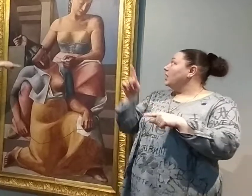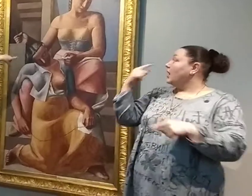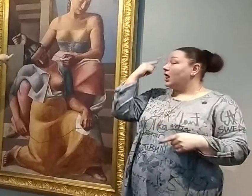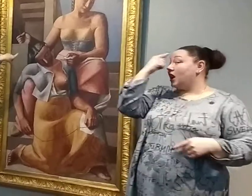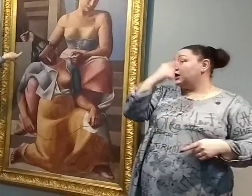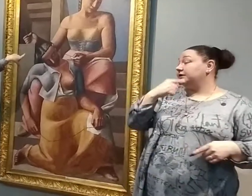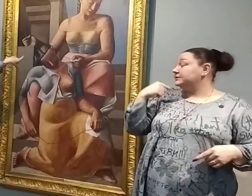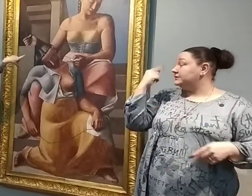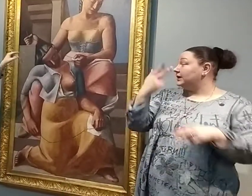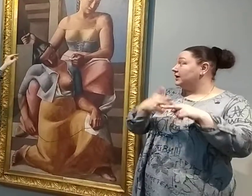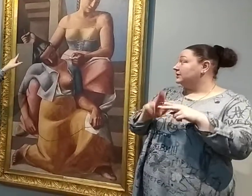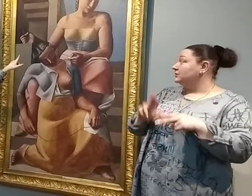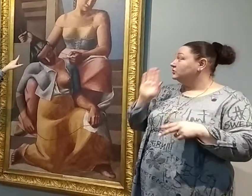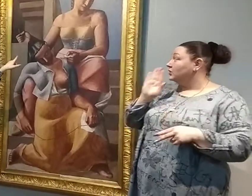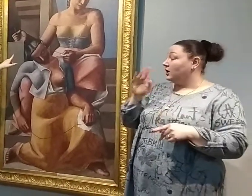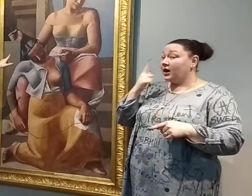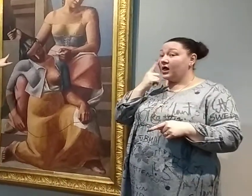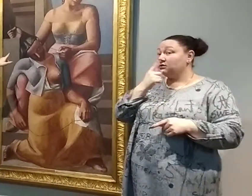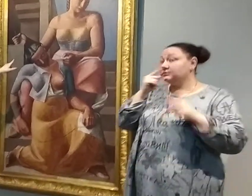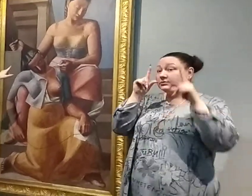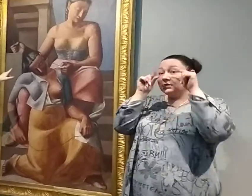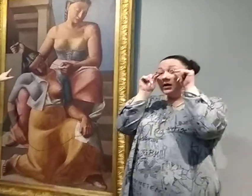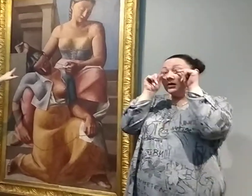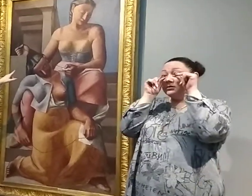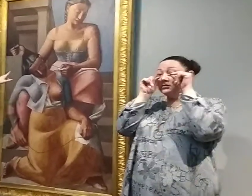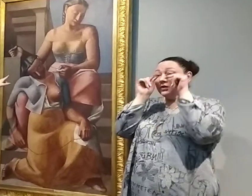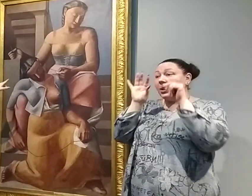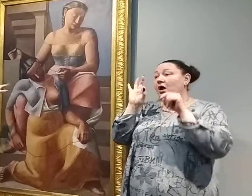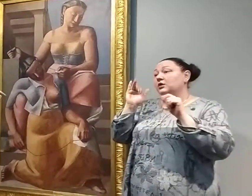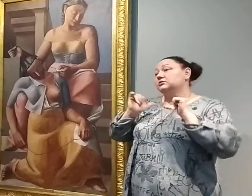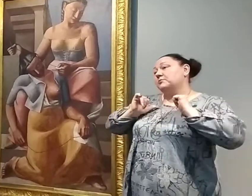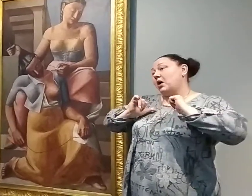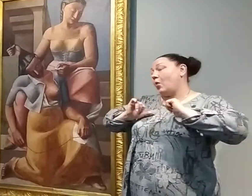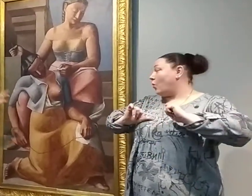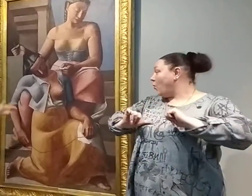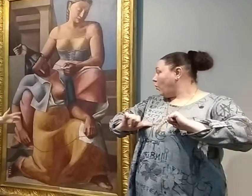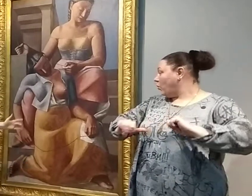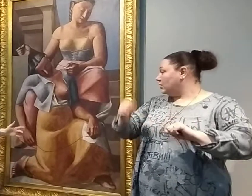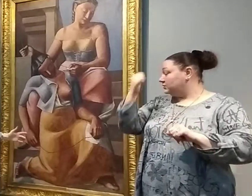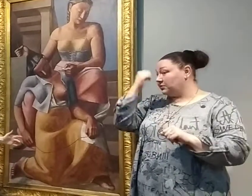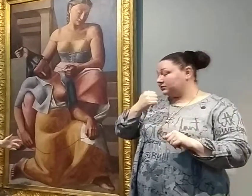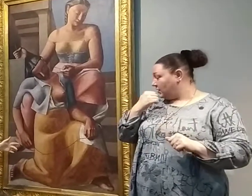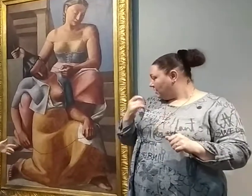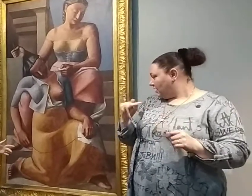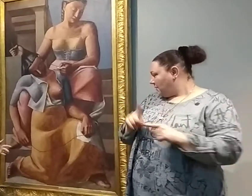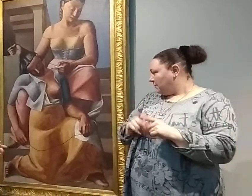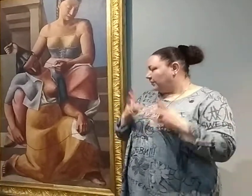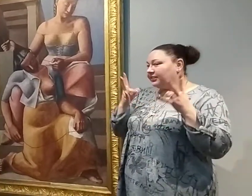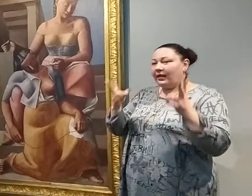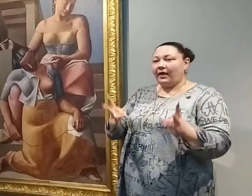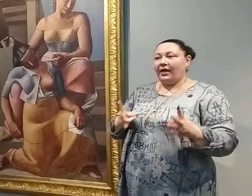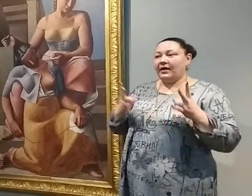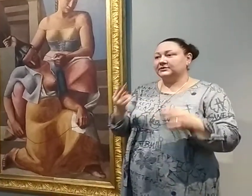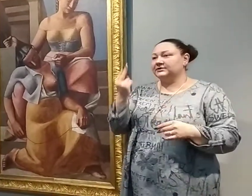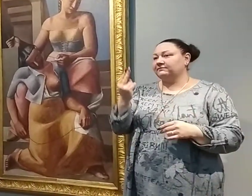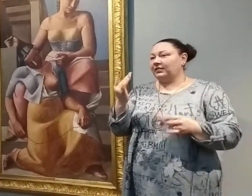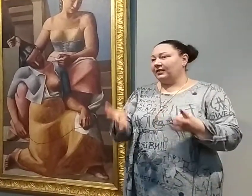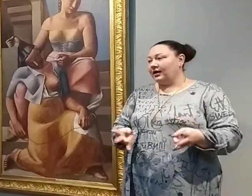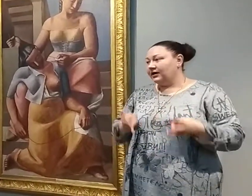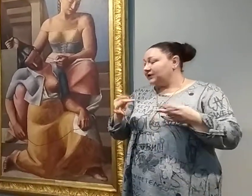лицам этих женщин их глаза закрыты, они совершенно спокойны, благодаря пастельной палитре и